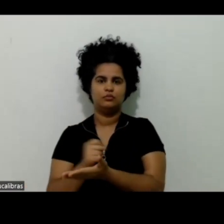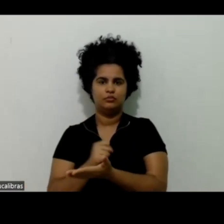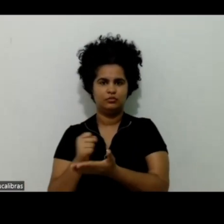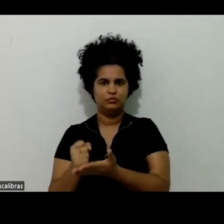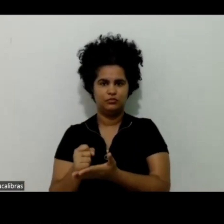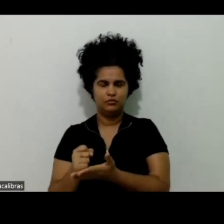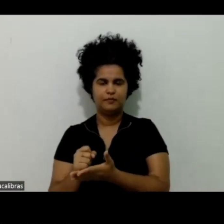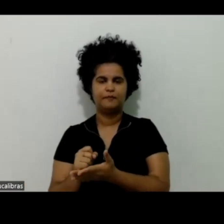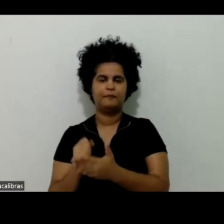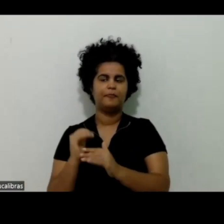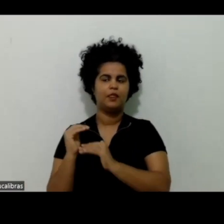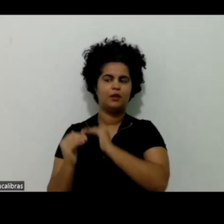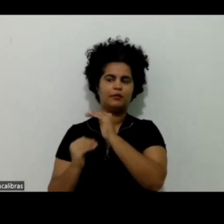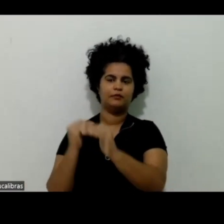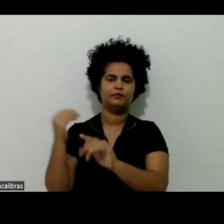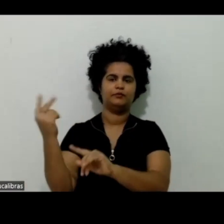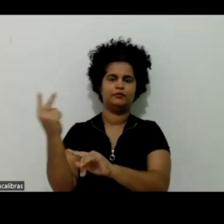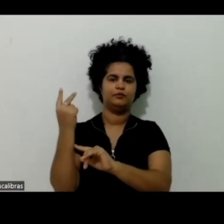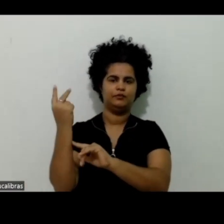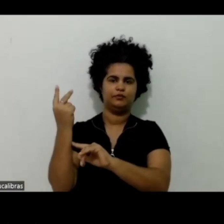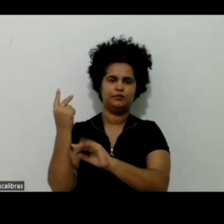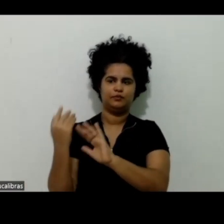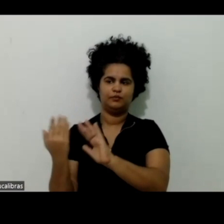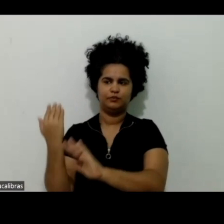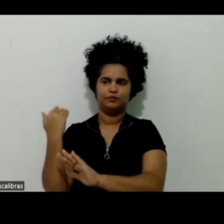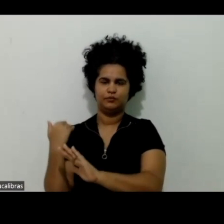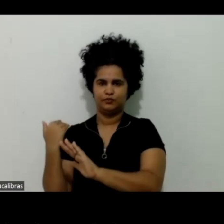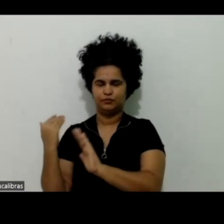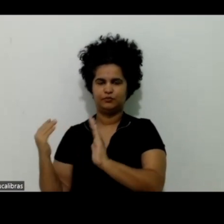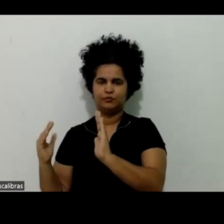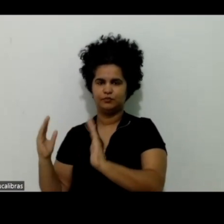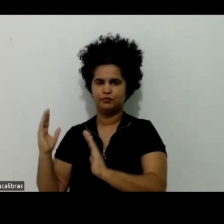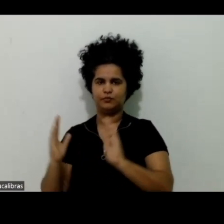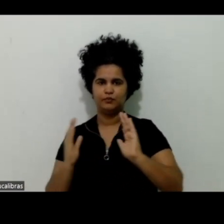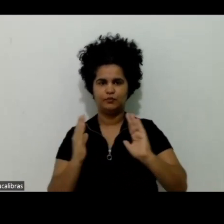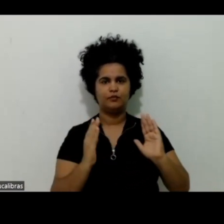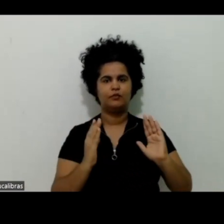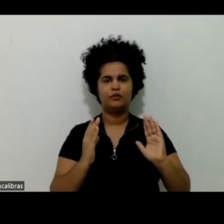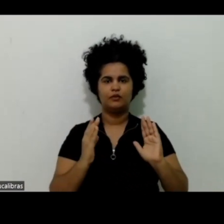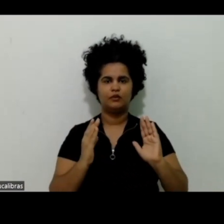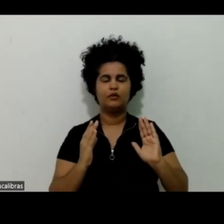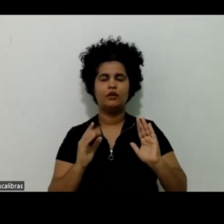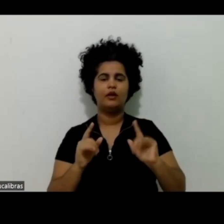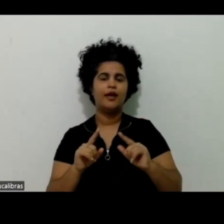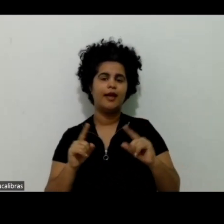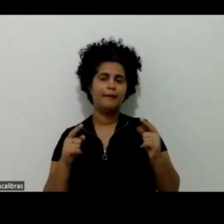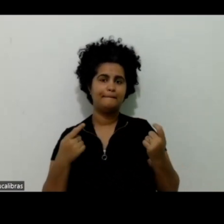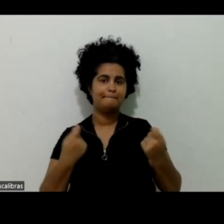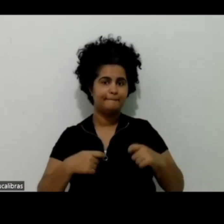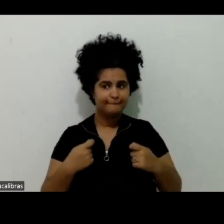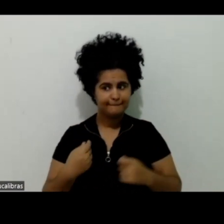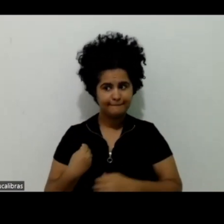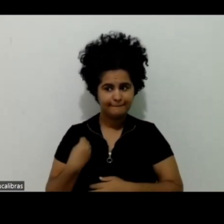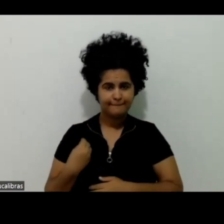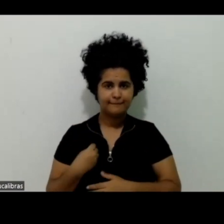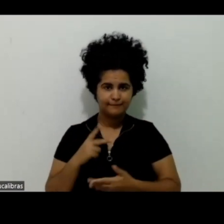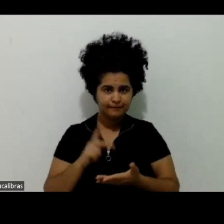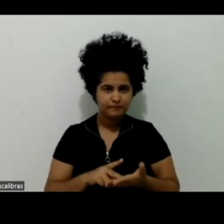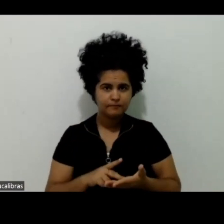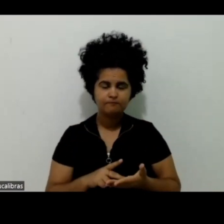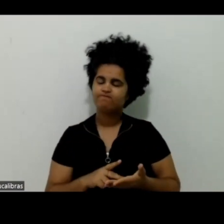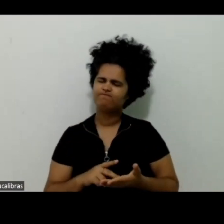historicamente pelo conjunto Cefés-Cres, não necessariamente precisariam existir na medida em que